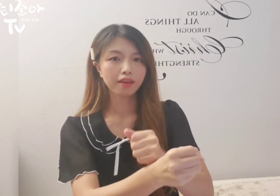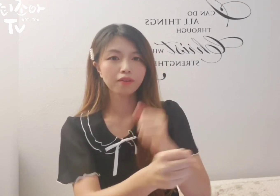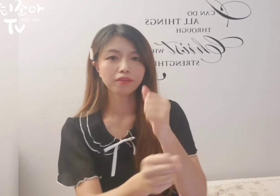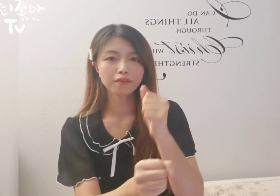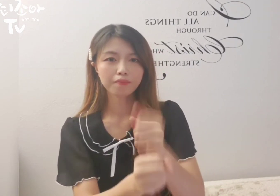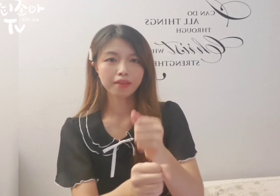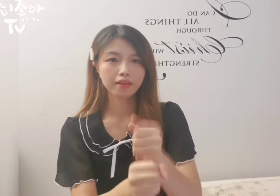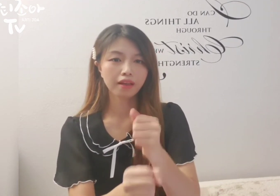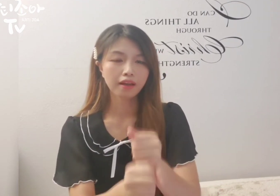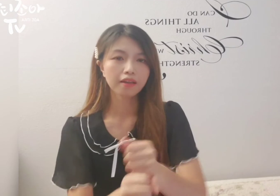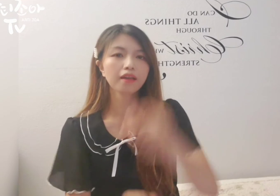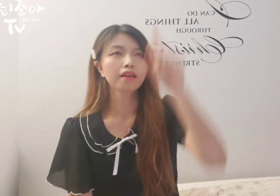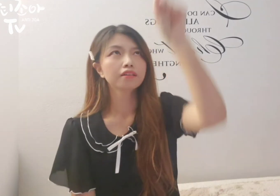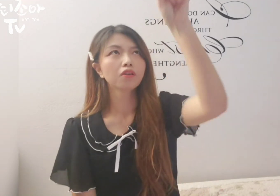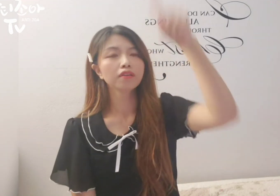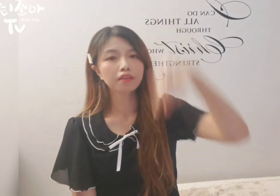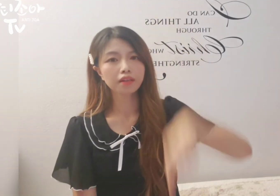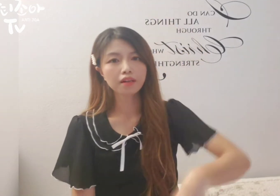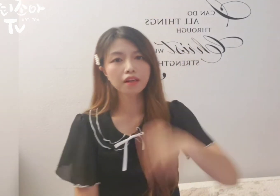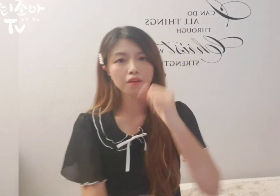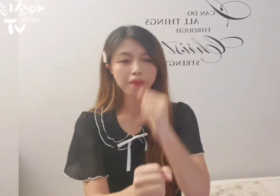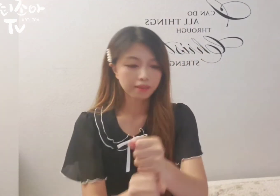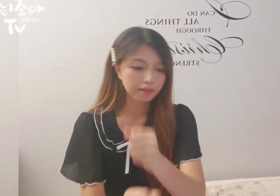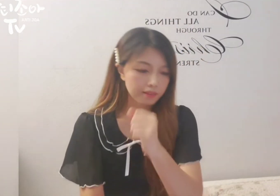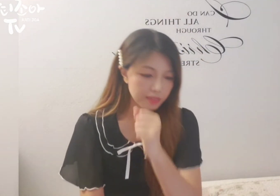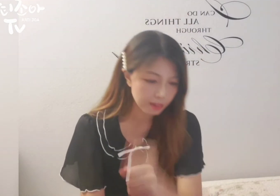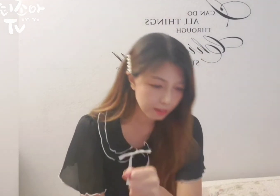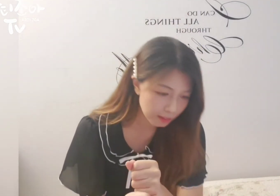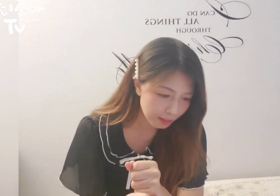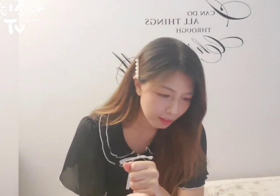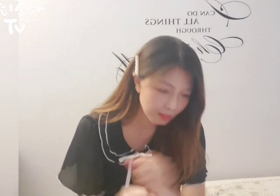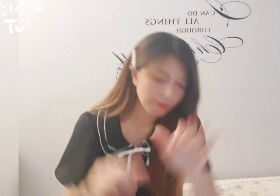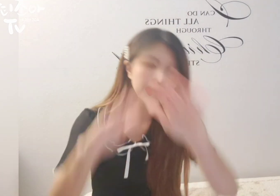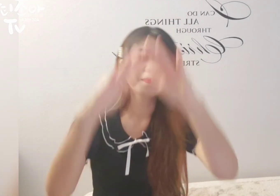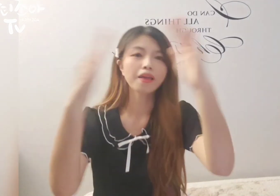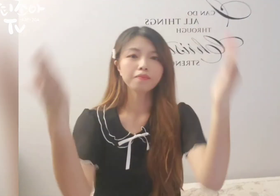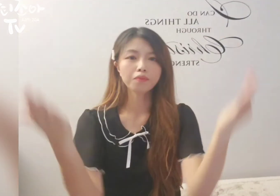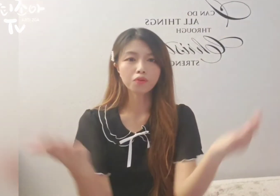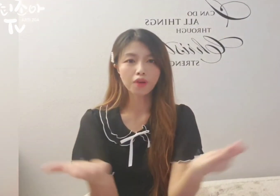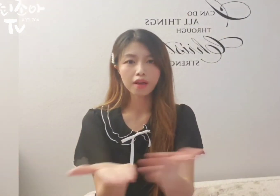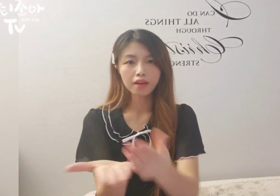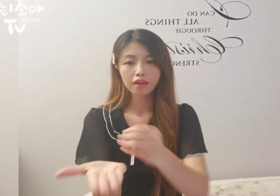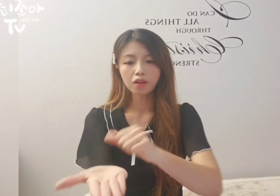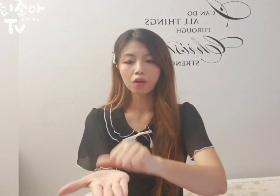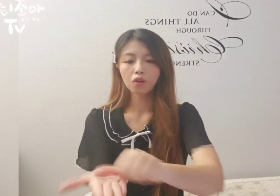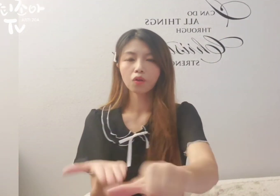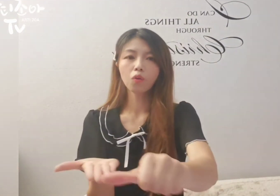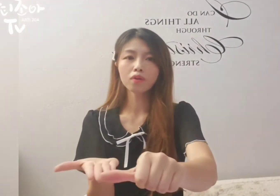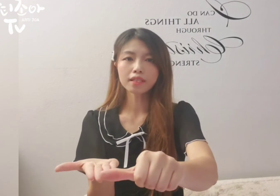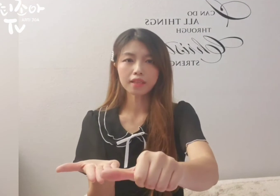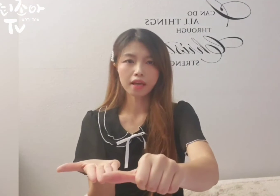돼요 만들다 천지를 만드신 만물의 통치자